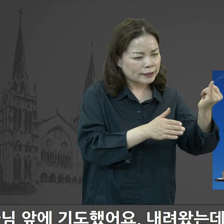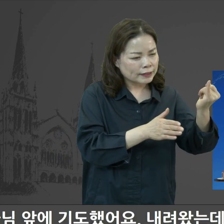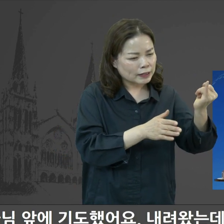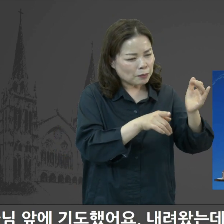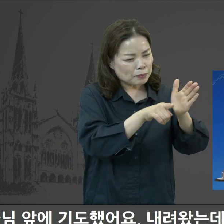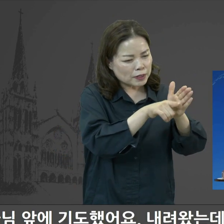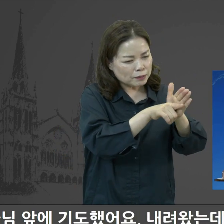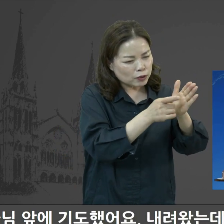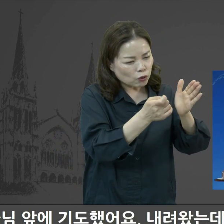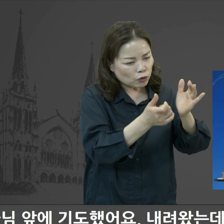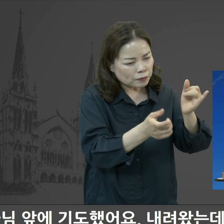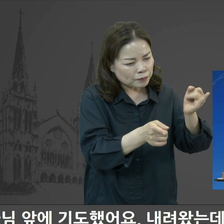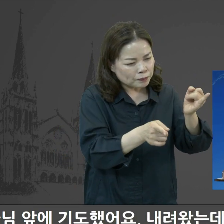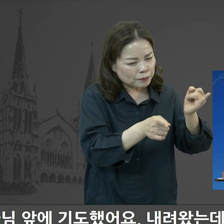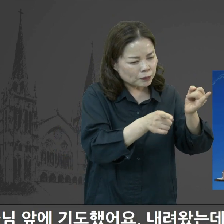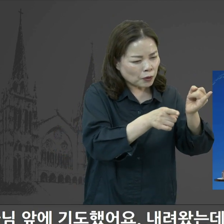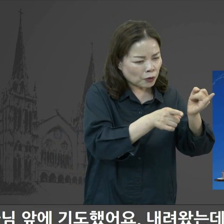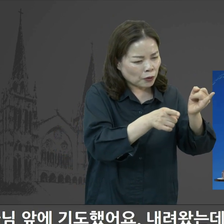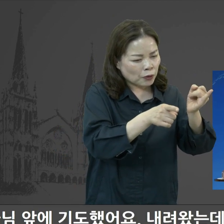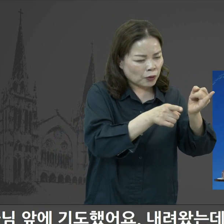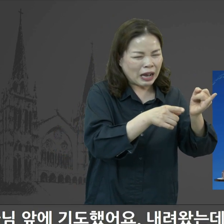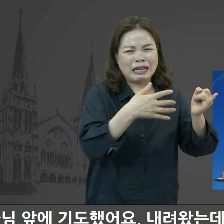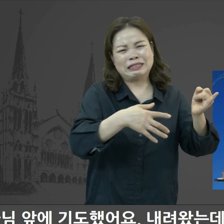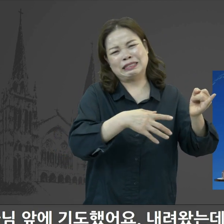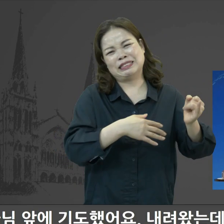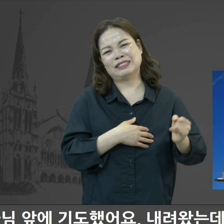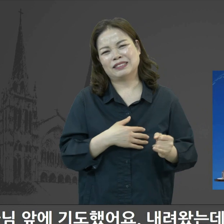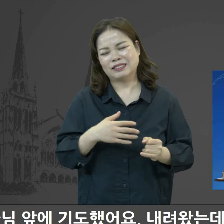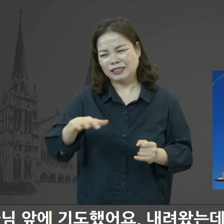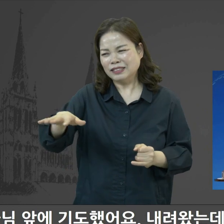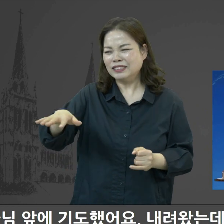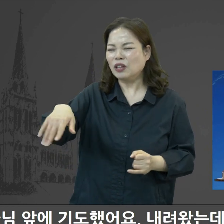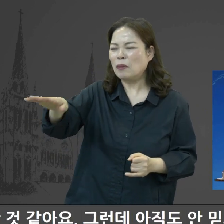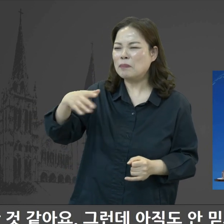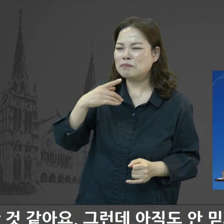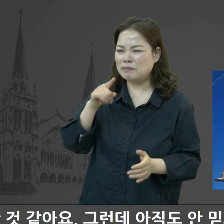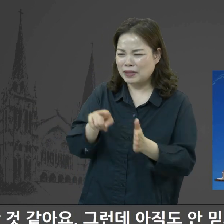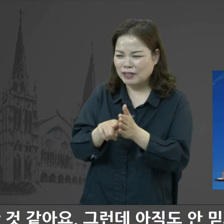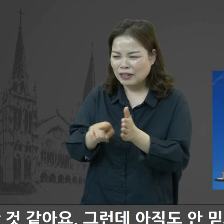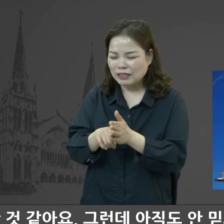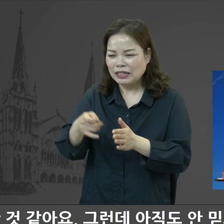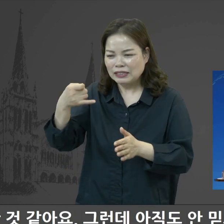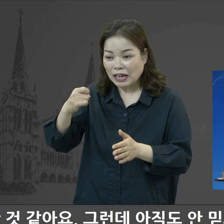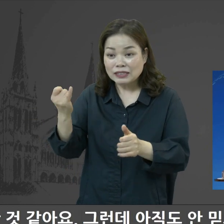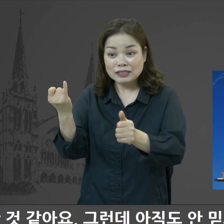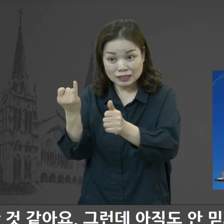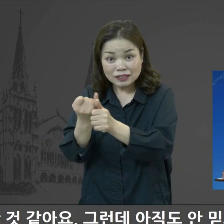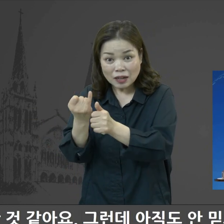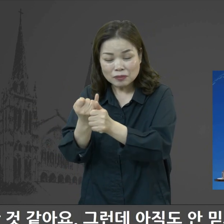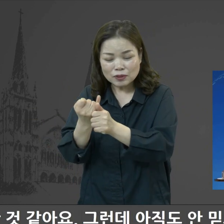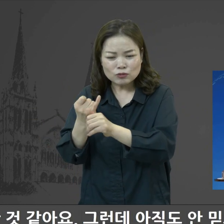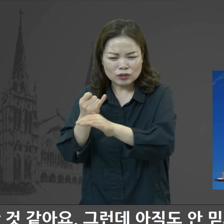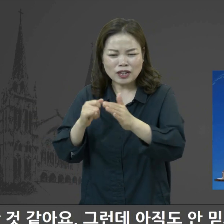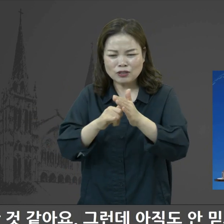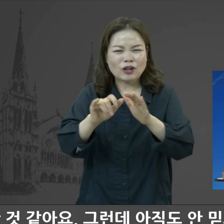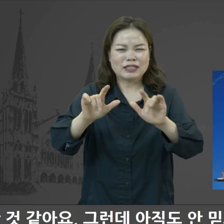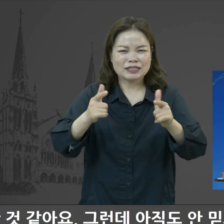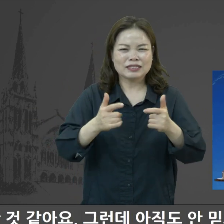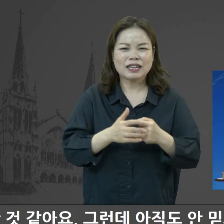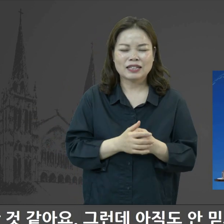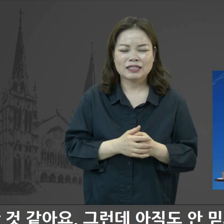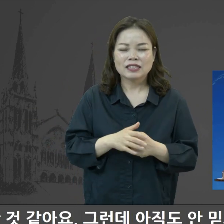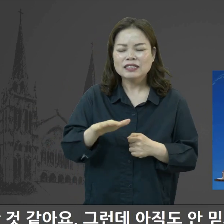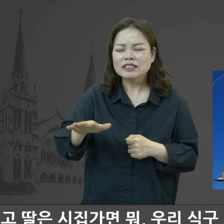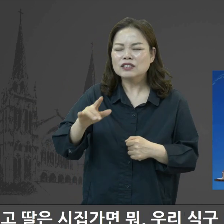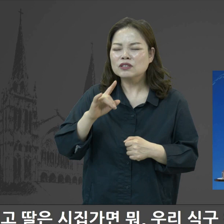같아요. 그런데 아직도 안 믿으시겠대요. 저만 믿으래요. 그리고 딸은 시집가면 우리 식구 아니니까